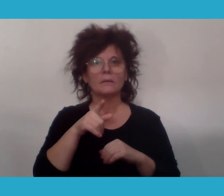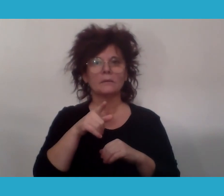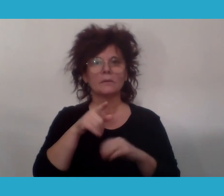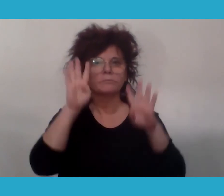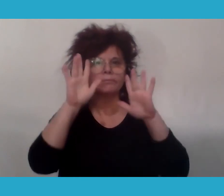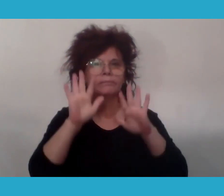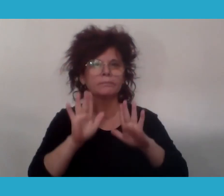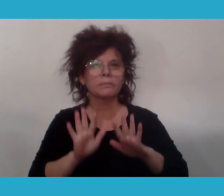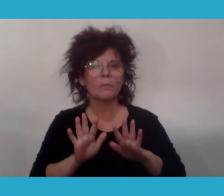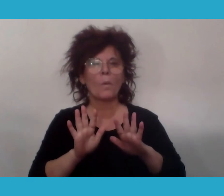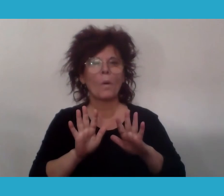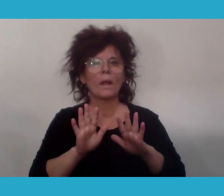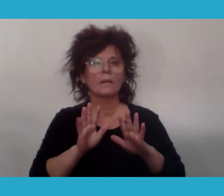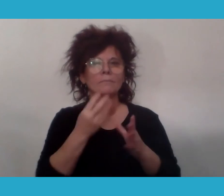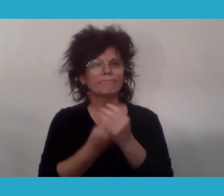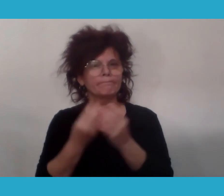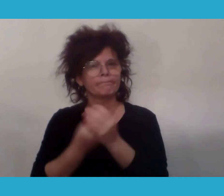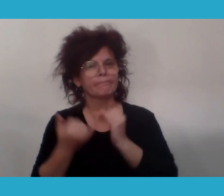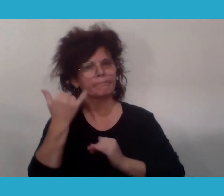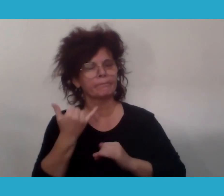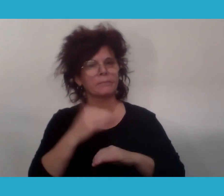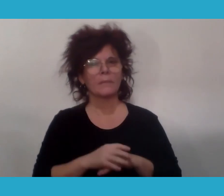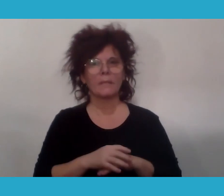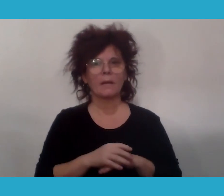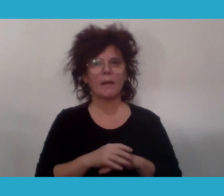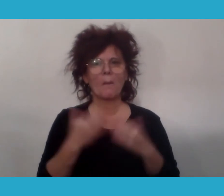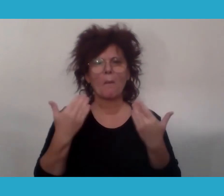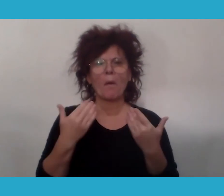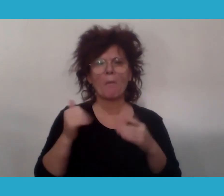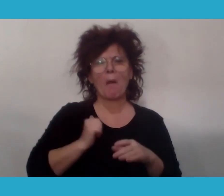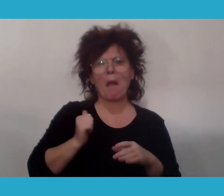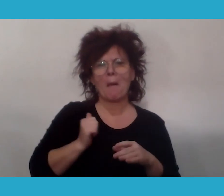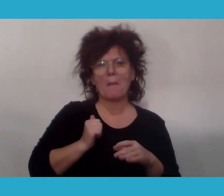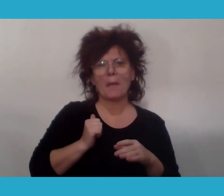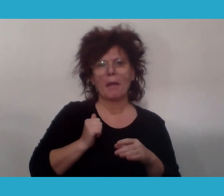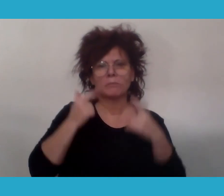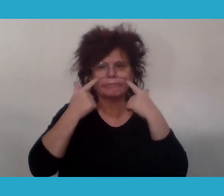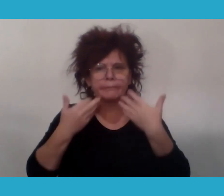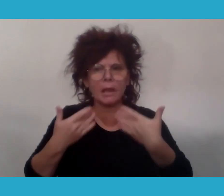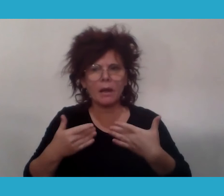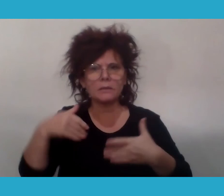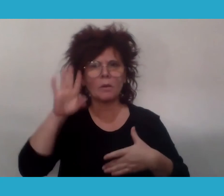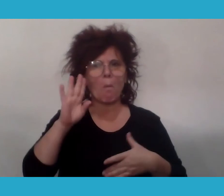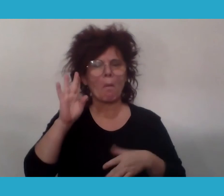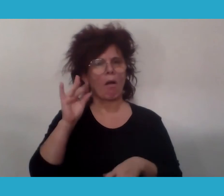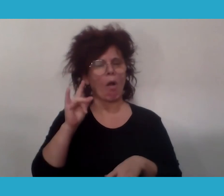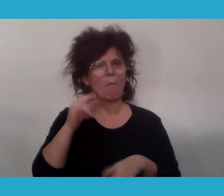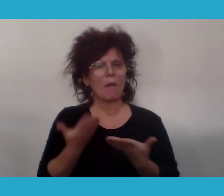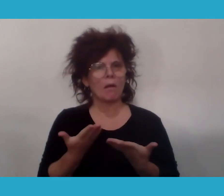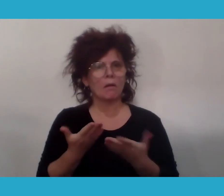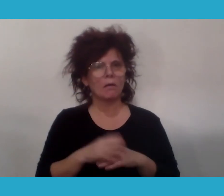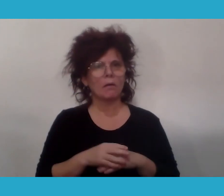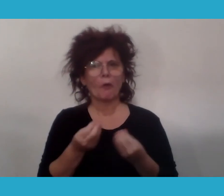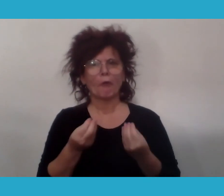cuentas evidencian errores que fácilmente encuentran en ese estudio. ¿Qué podemos esperar del análisis más complejos que presenta este estudio de impacto ambiental?